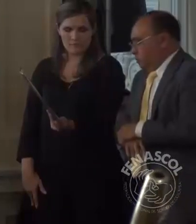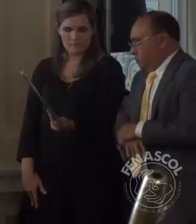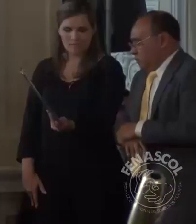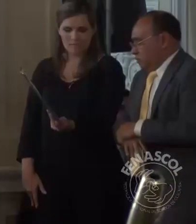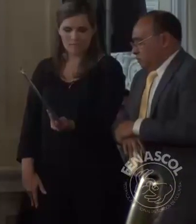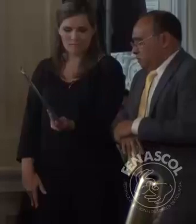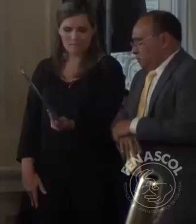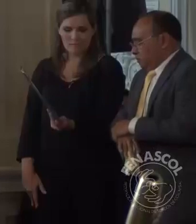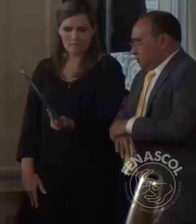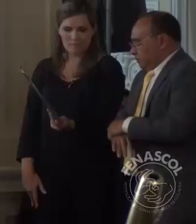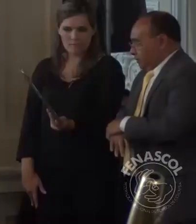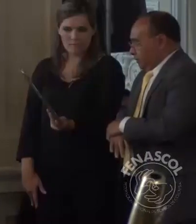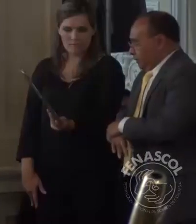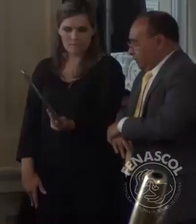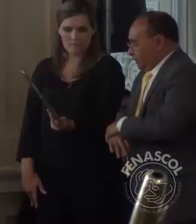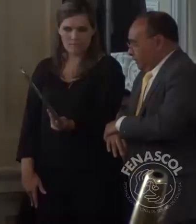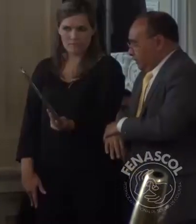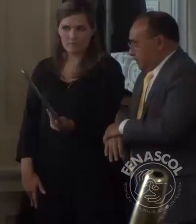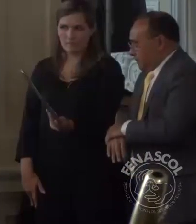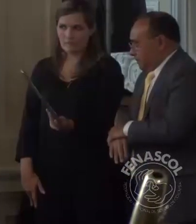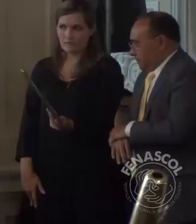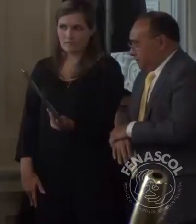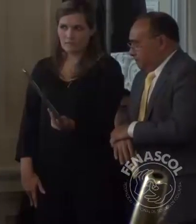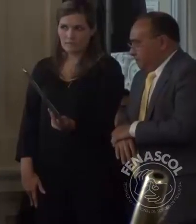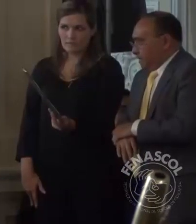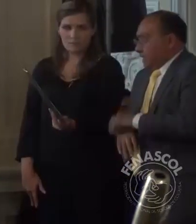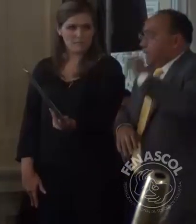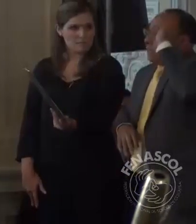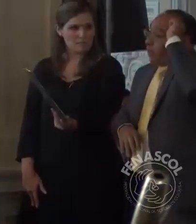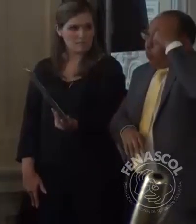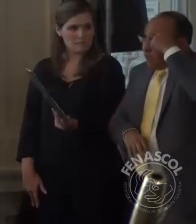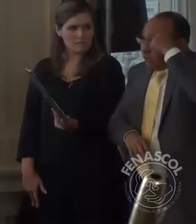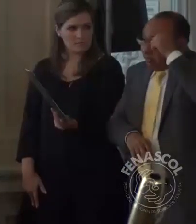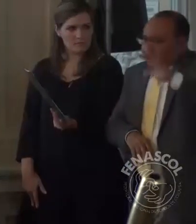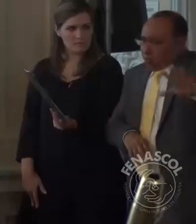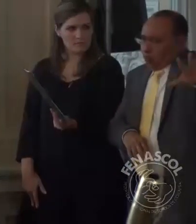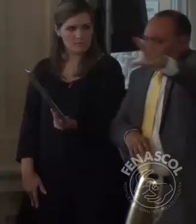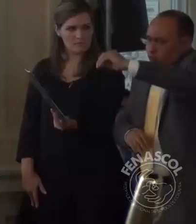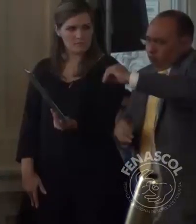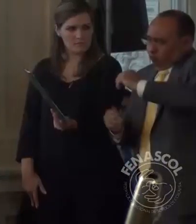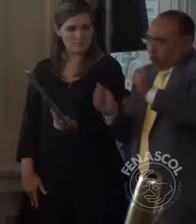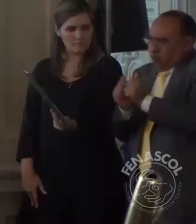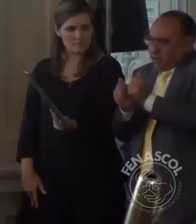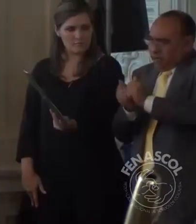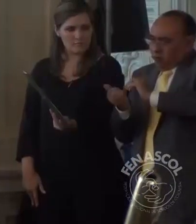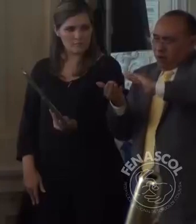momentos de discriminación, que finalmente se cumple la Constitución.